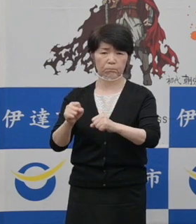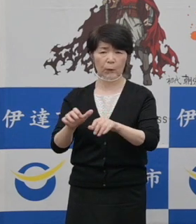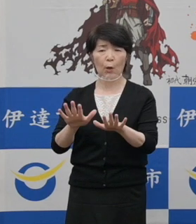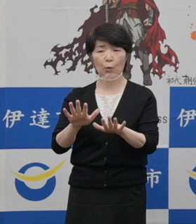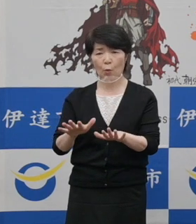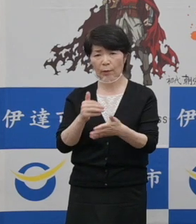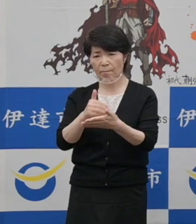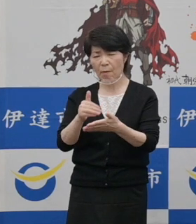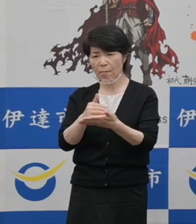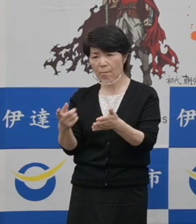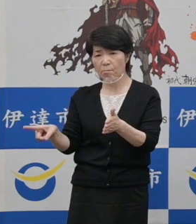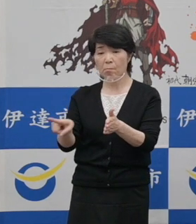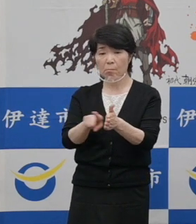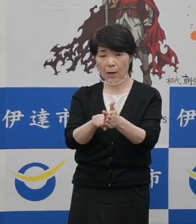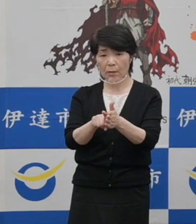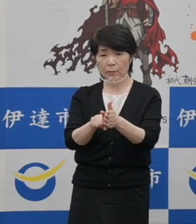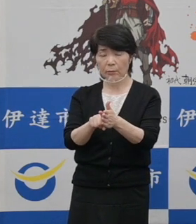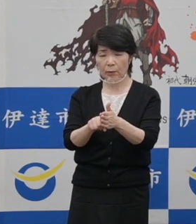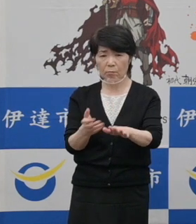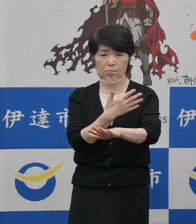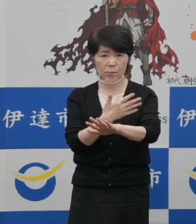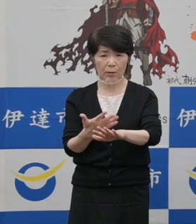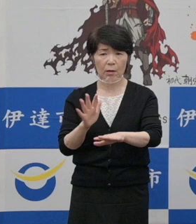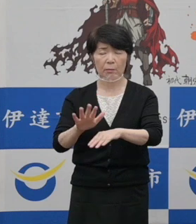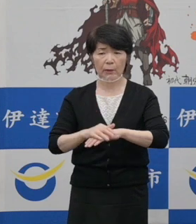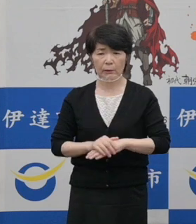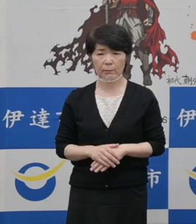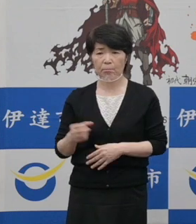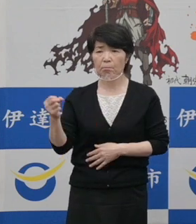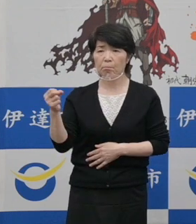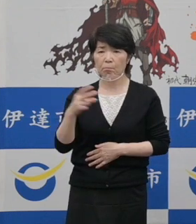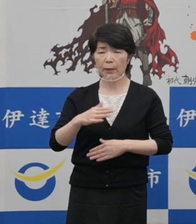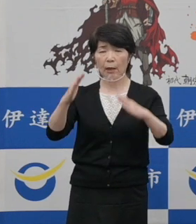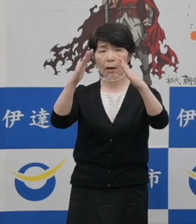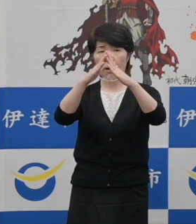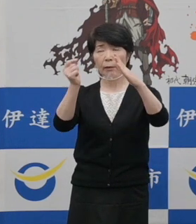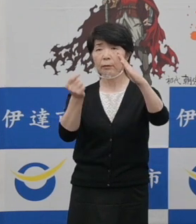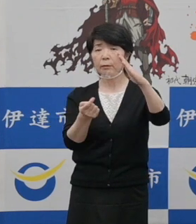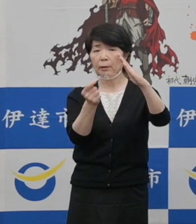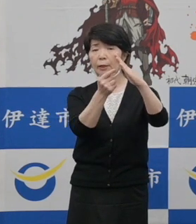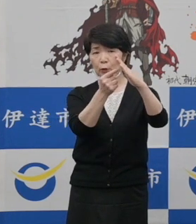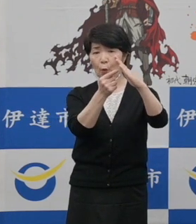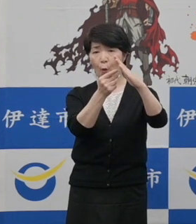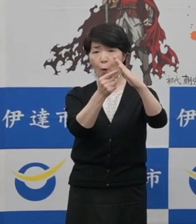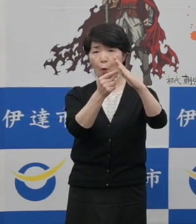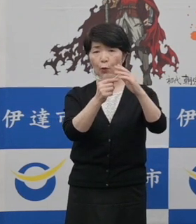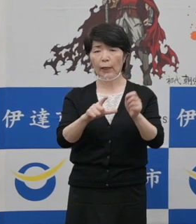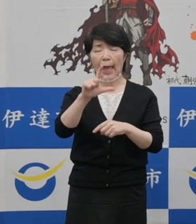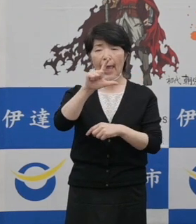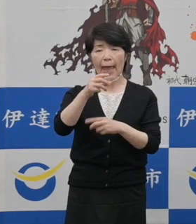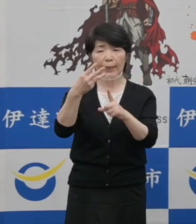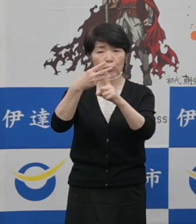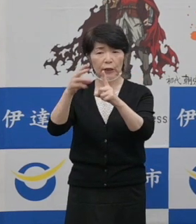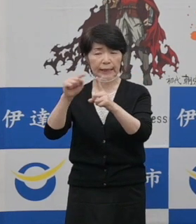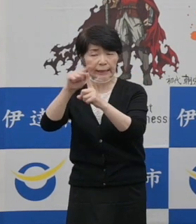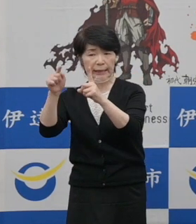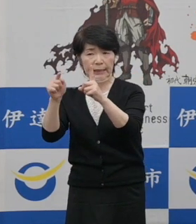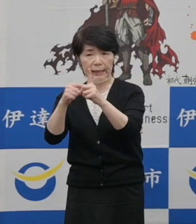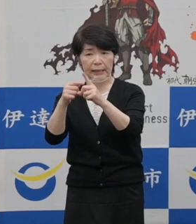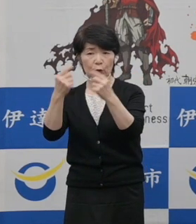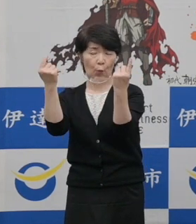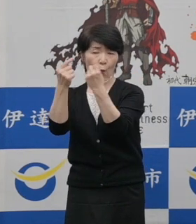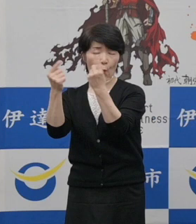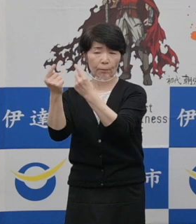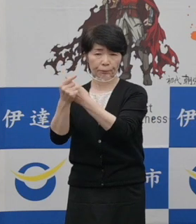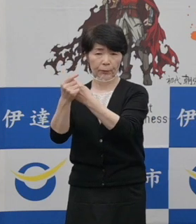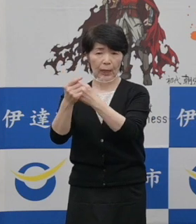上したところであります。また天井照明の LED 化、トイレ改修